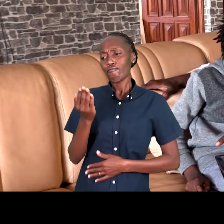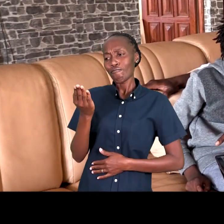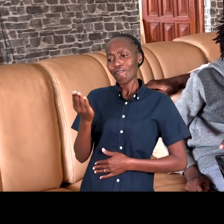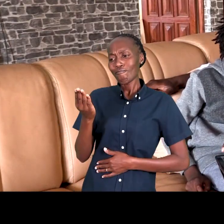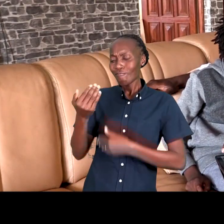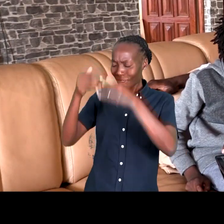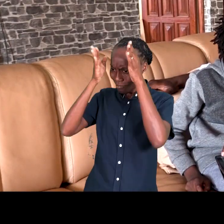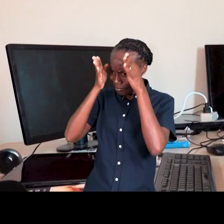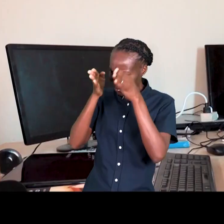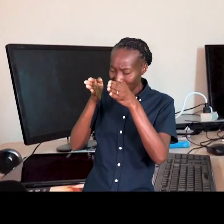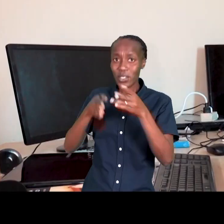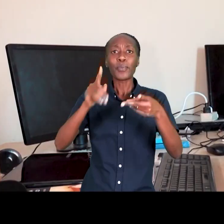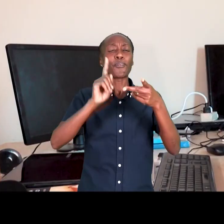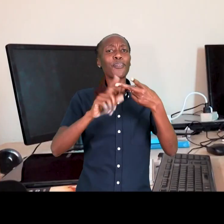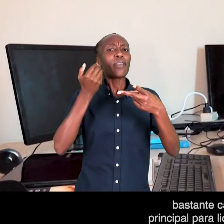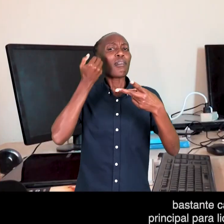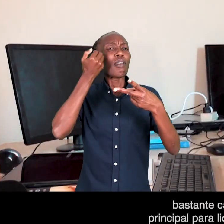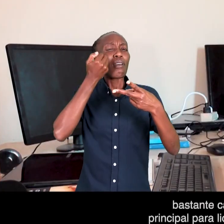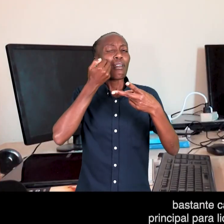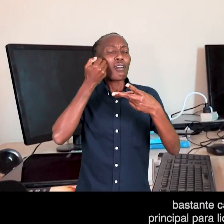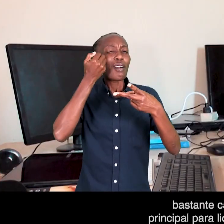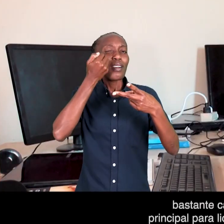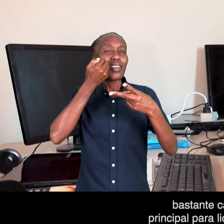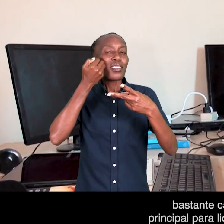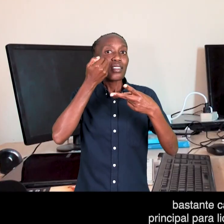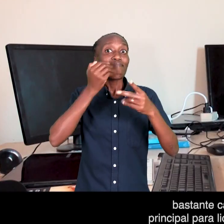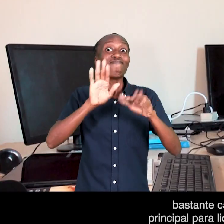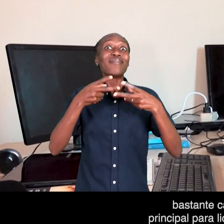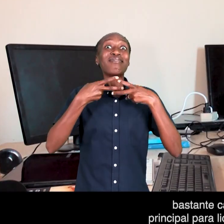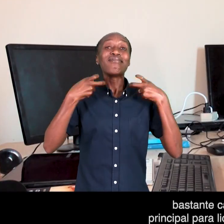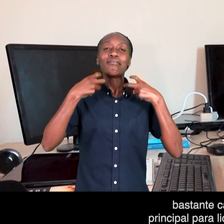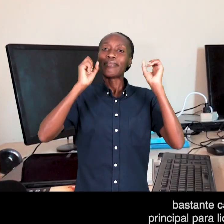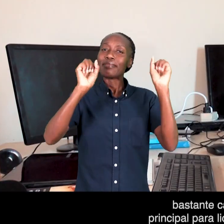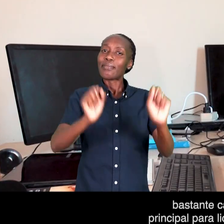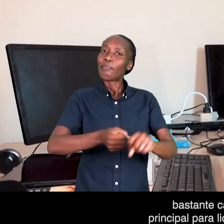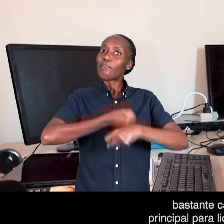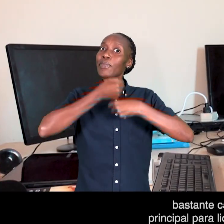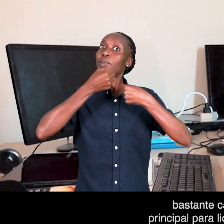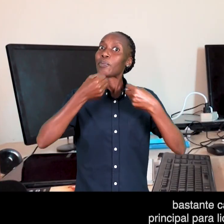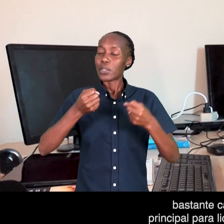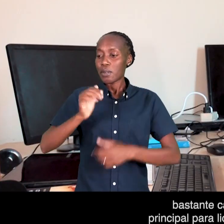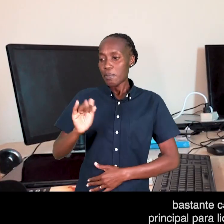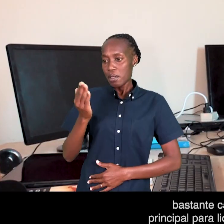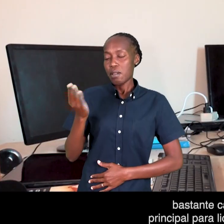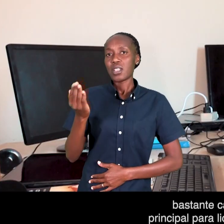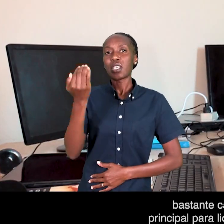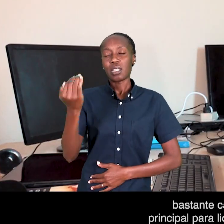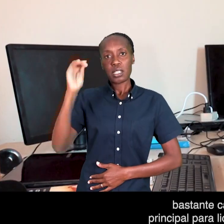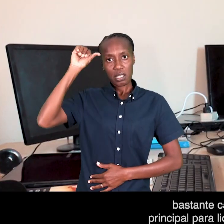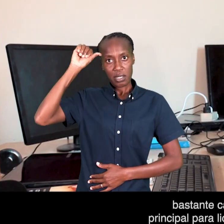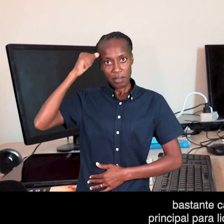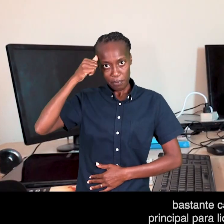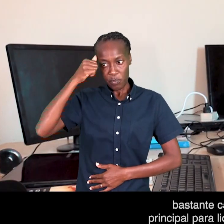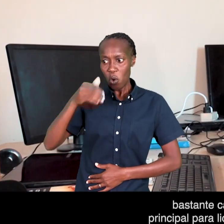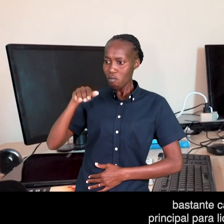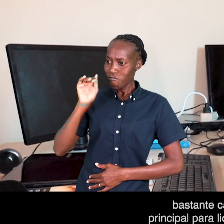com bastante atenção, bastante carinho e sem colocar os gritos como condição